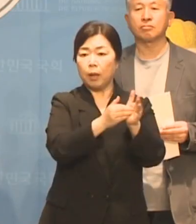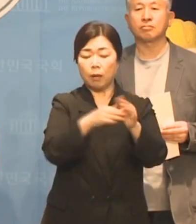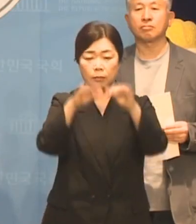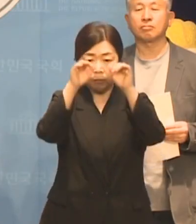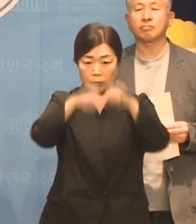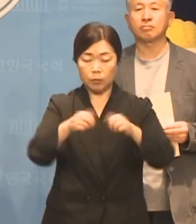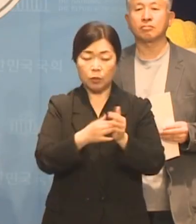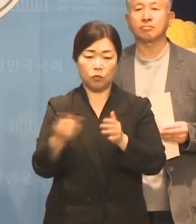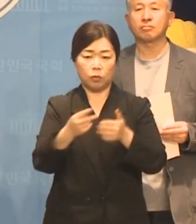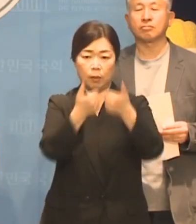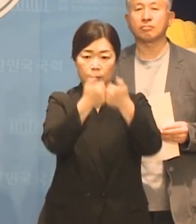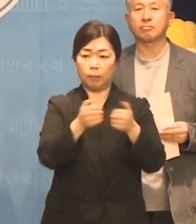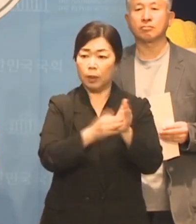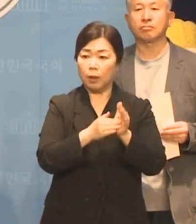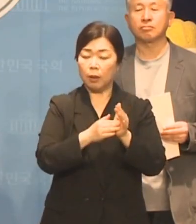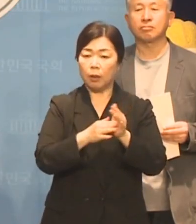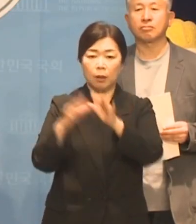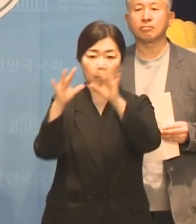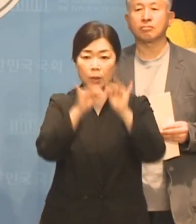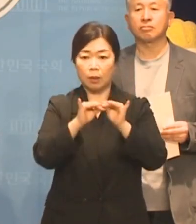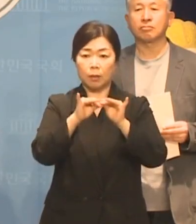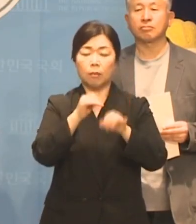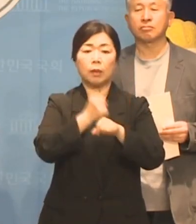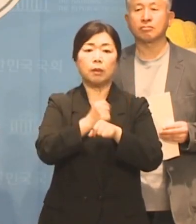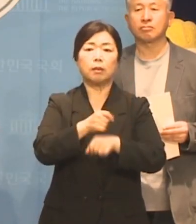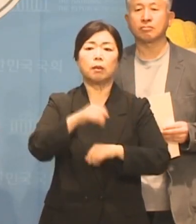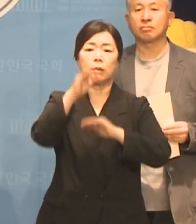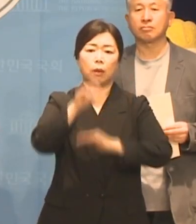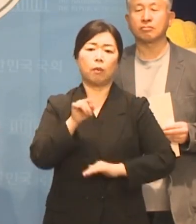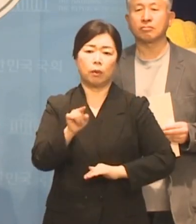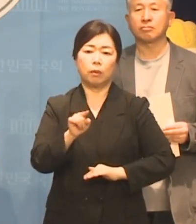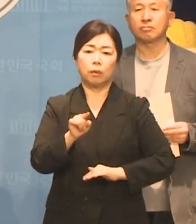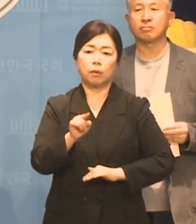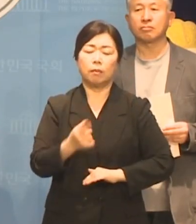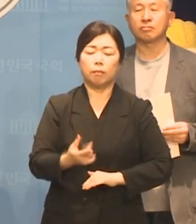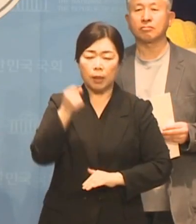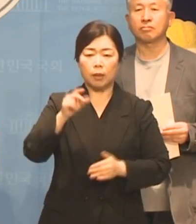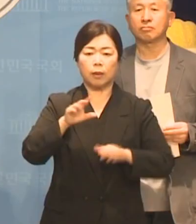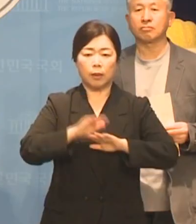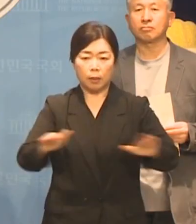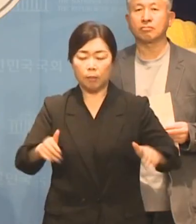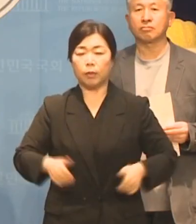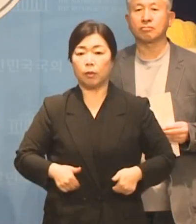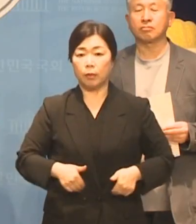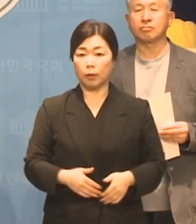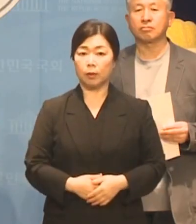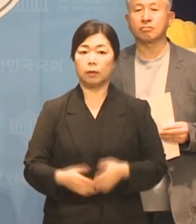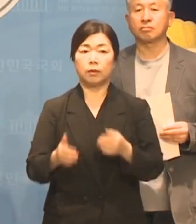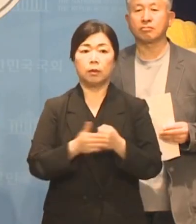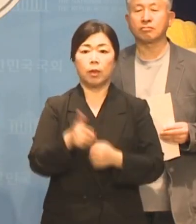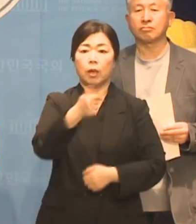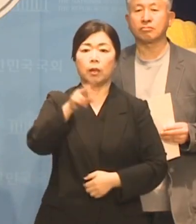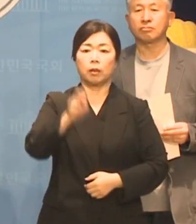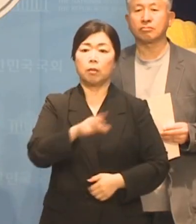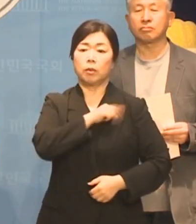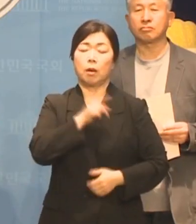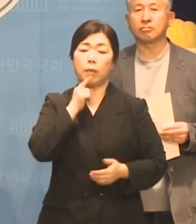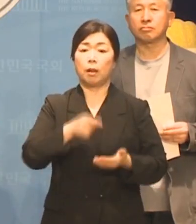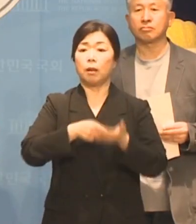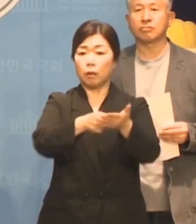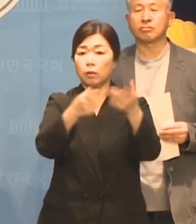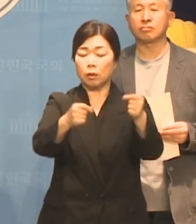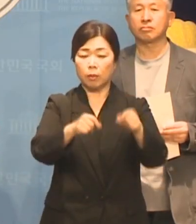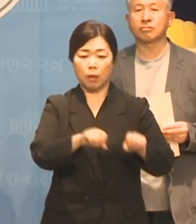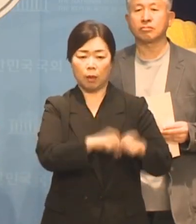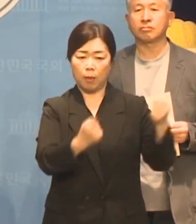강력한 질타와 도전은 시급합니다. 이에 먼저 김준영 의원님께서 제기하신 대로